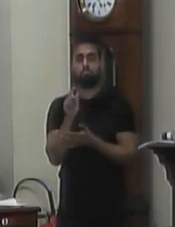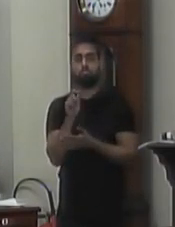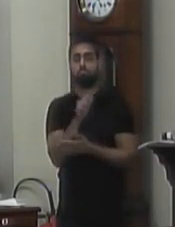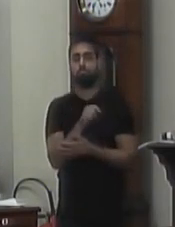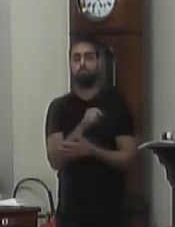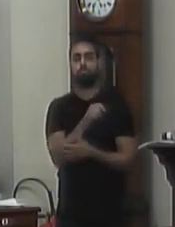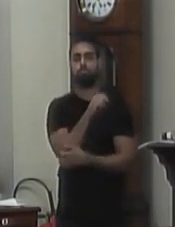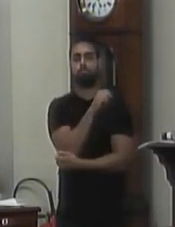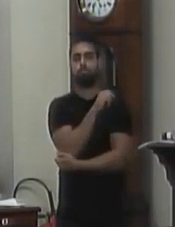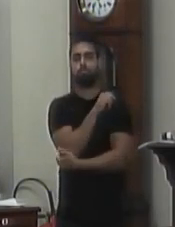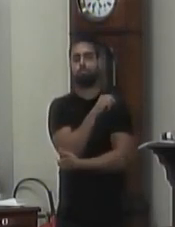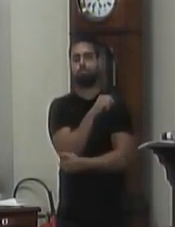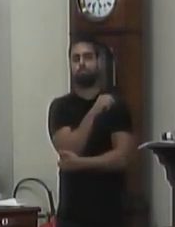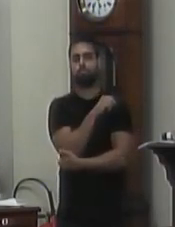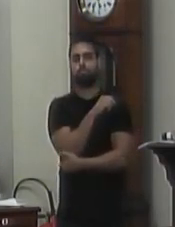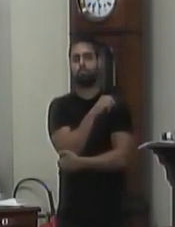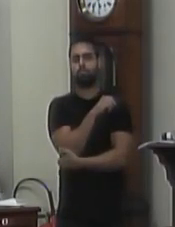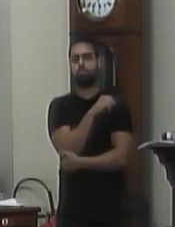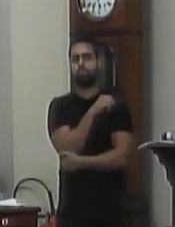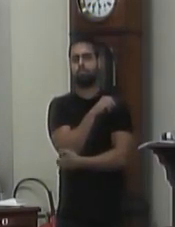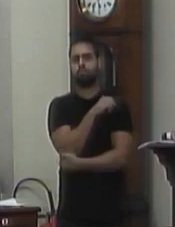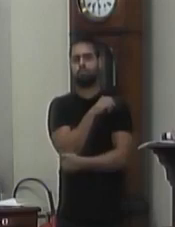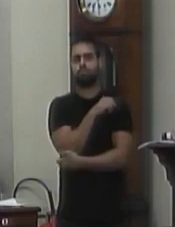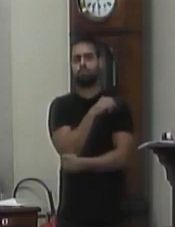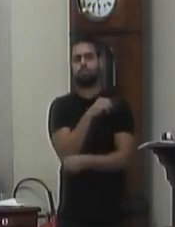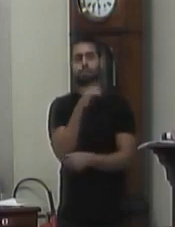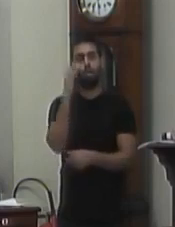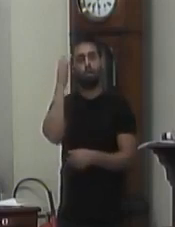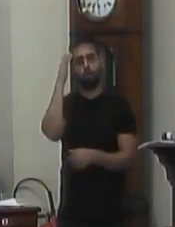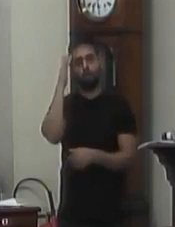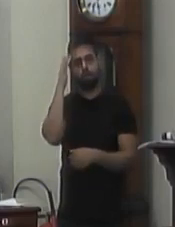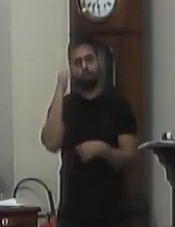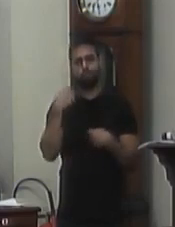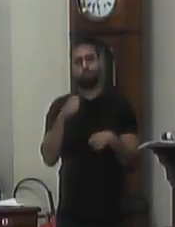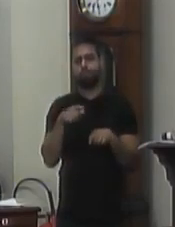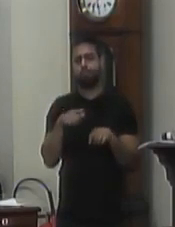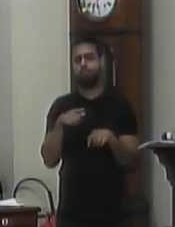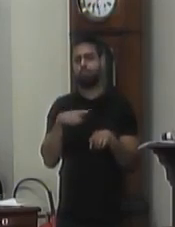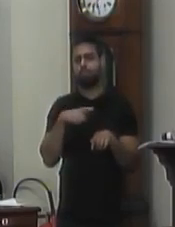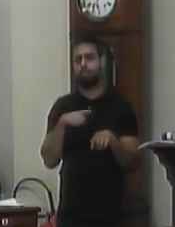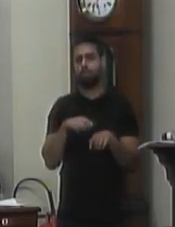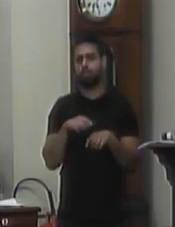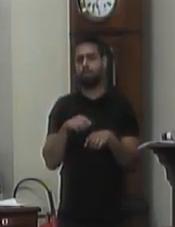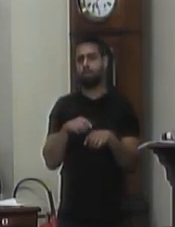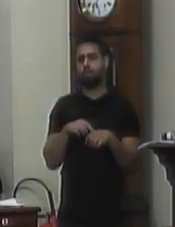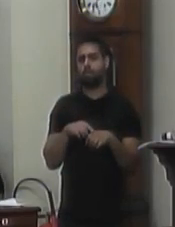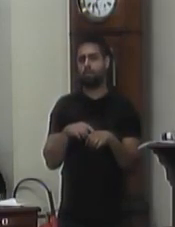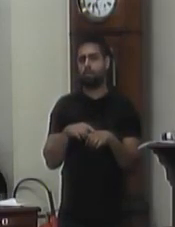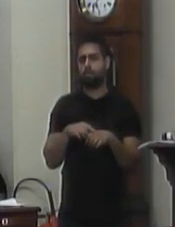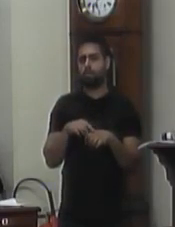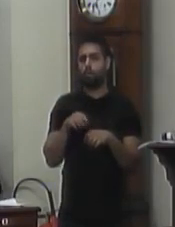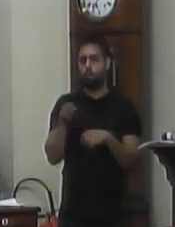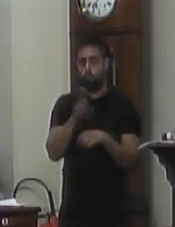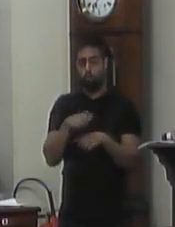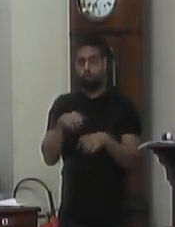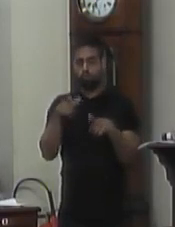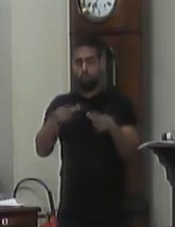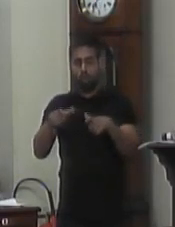um legado, nada. Eu acho que as coisas têm que passar pelo nosso município. Se explora um espaço público,